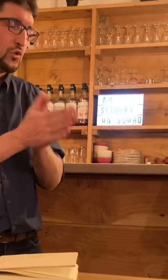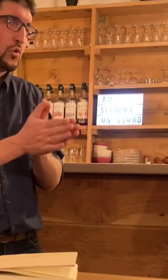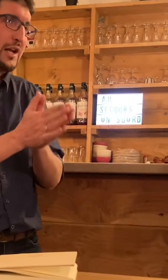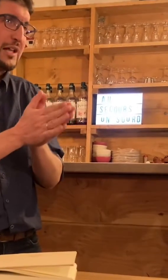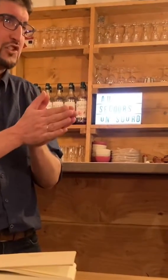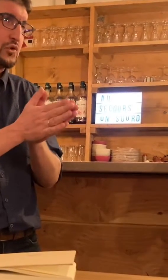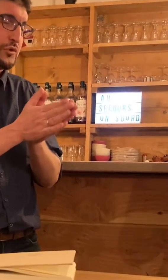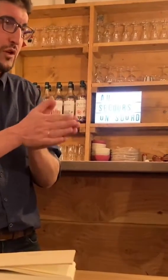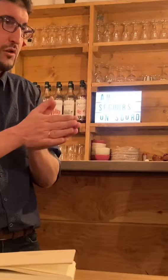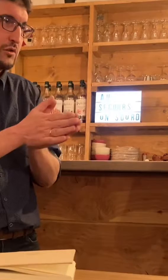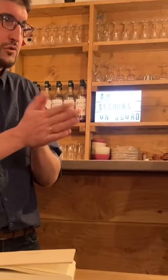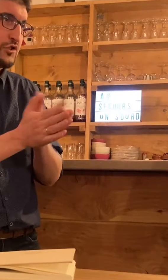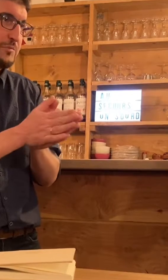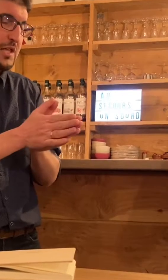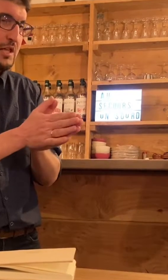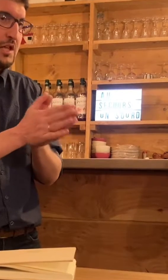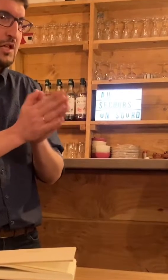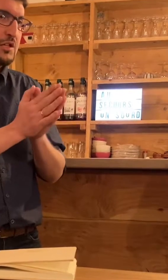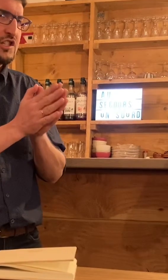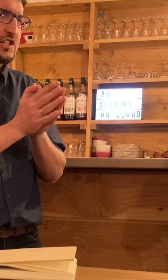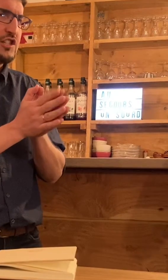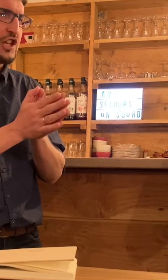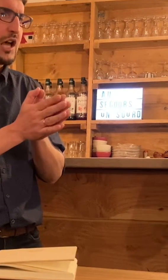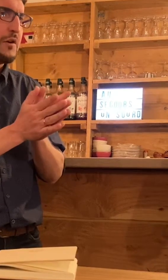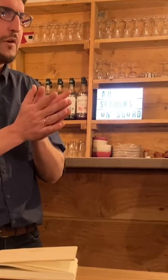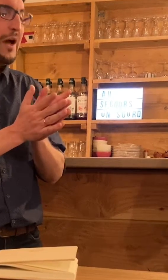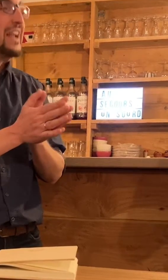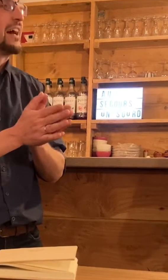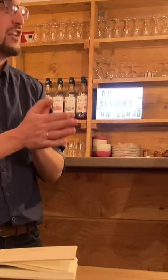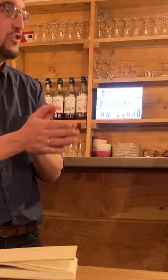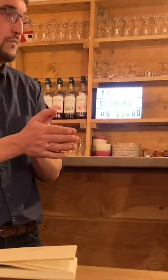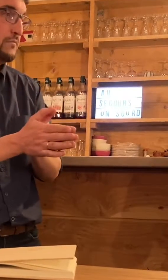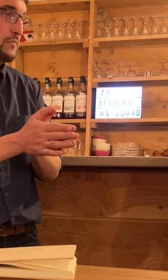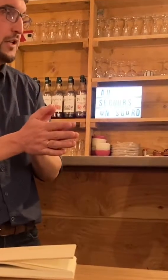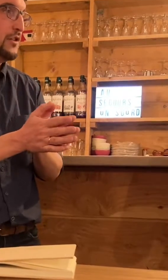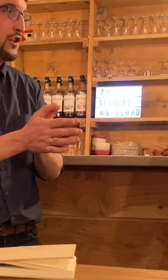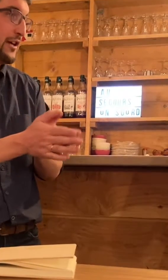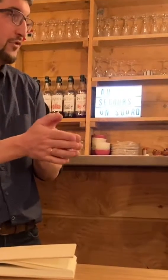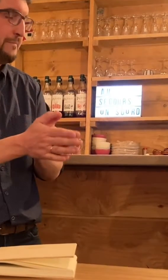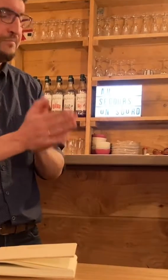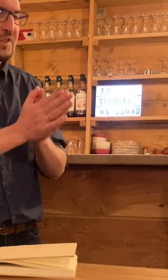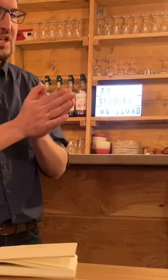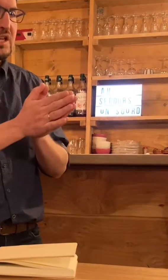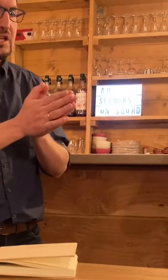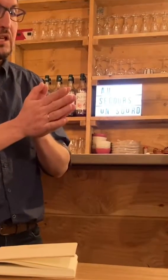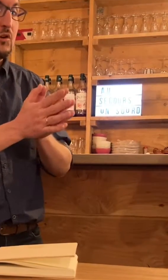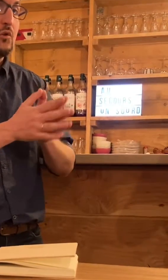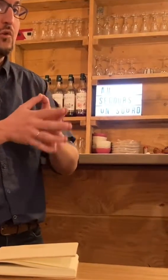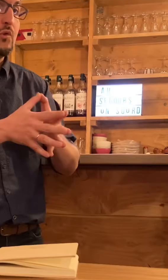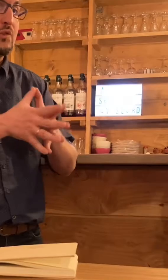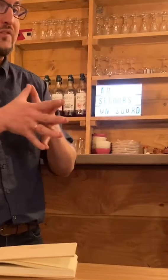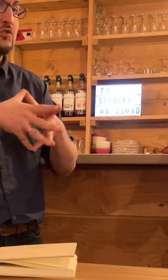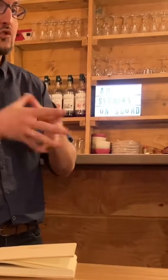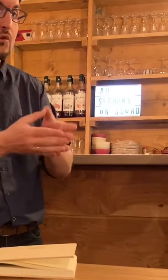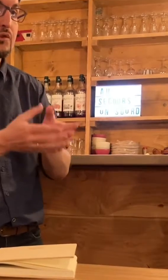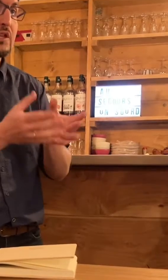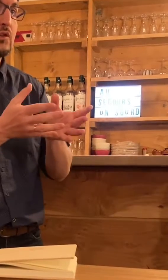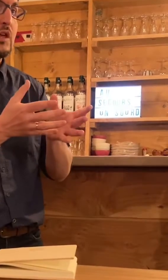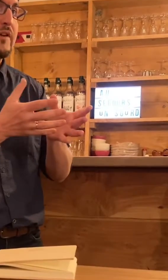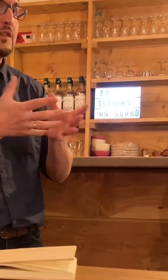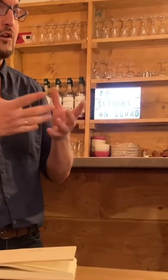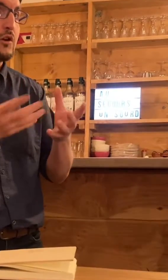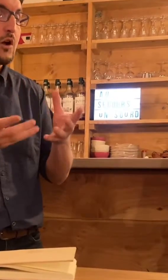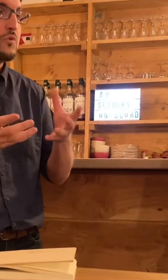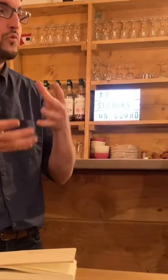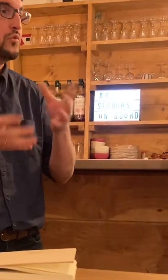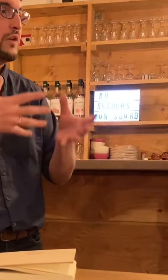j'étais sourd à l'âge de 2 ans et demi, j'étais déjà à La Réunion, l'île de La Réunion. Et on avait une chance, c'est qu'il y